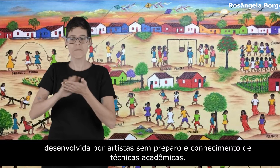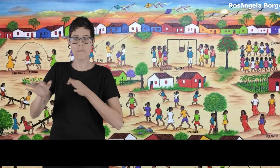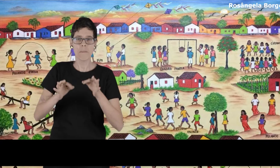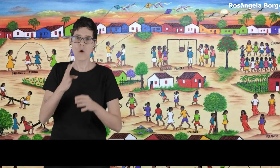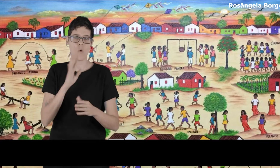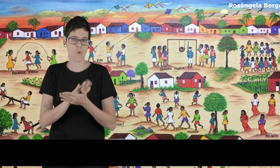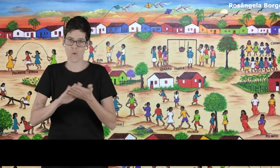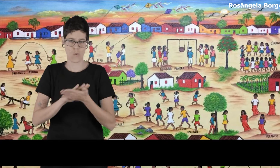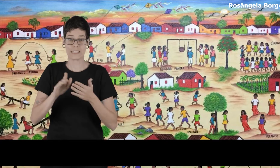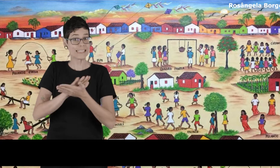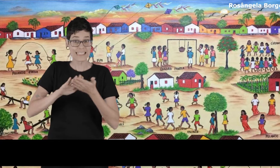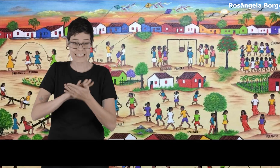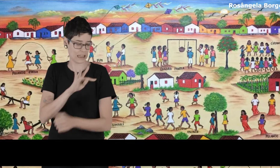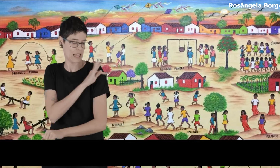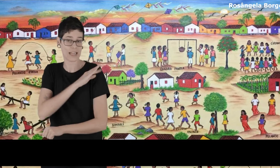acadêmicas.